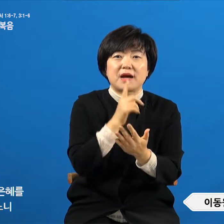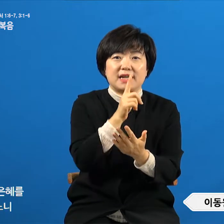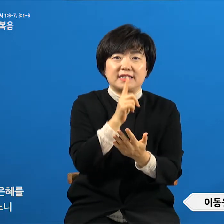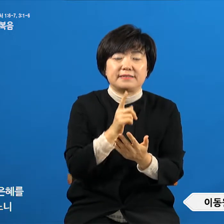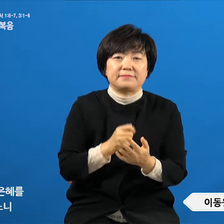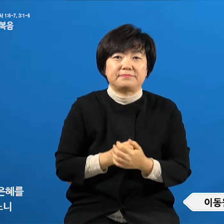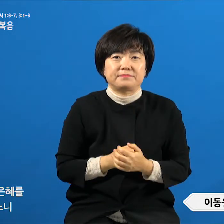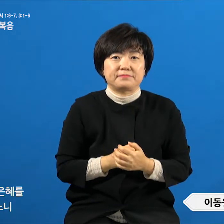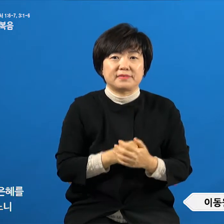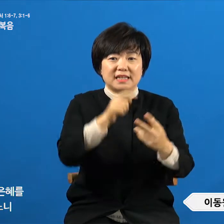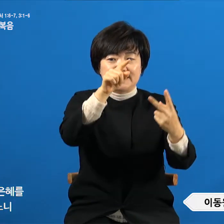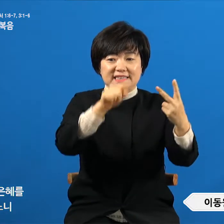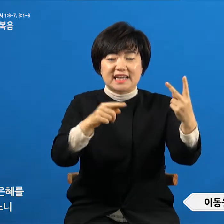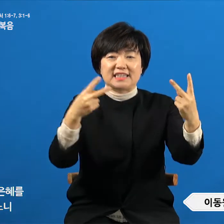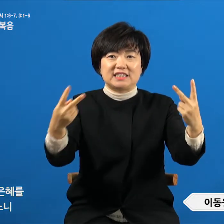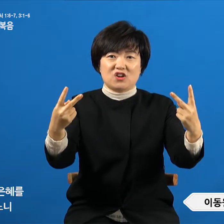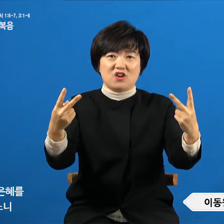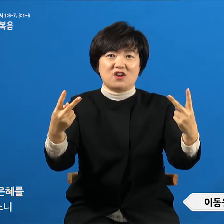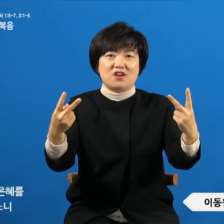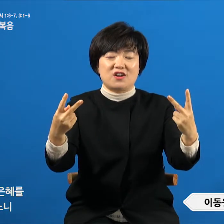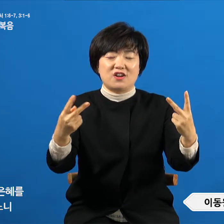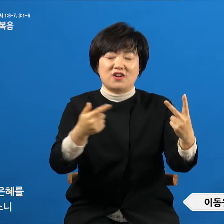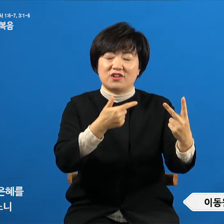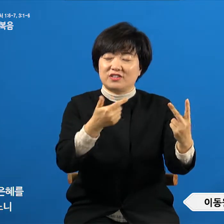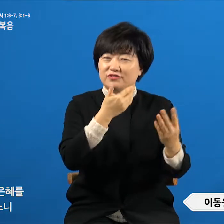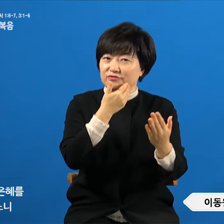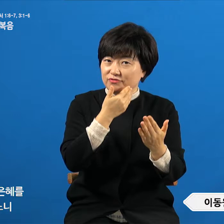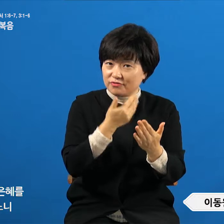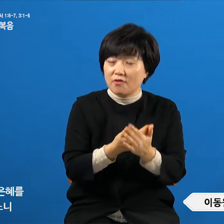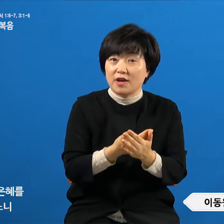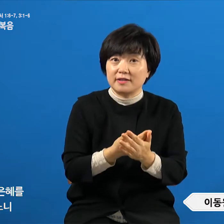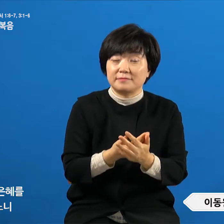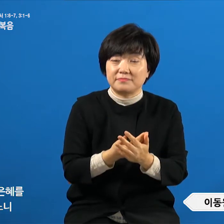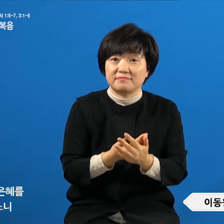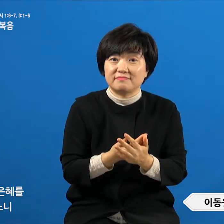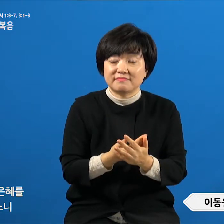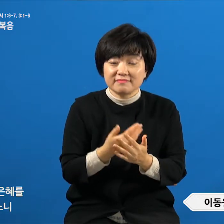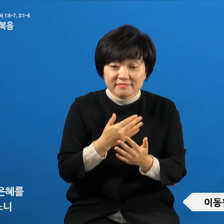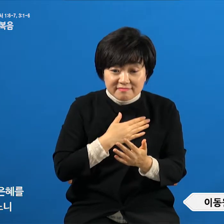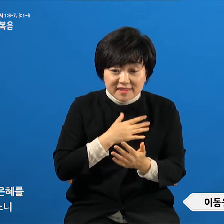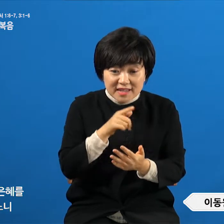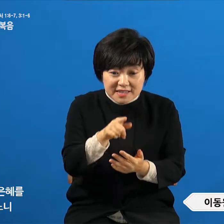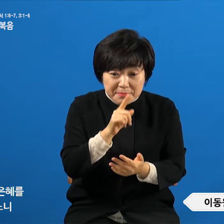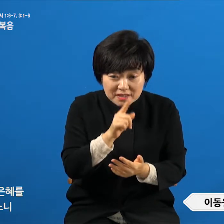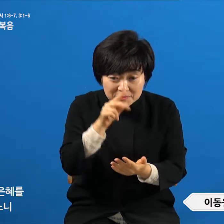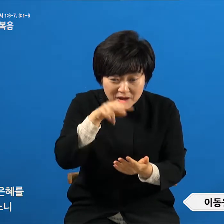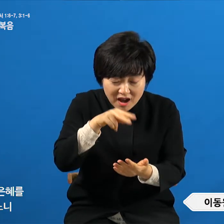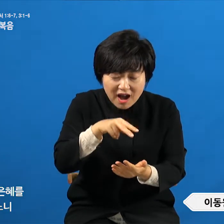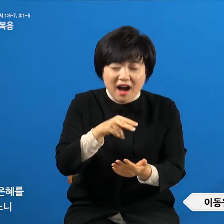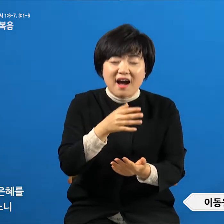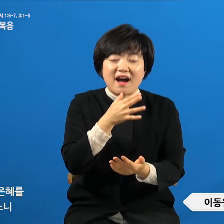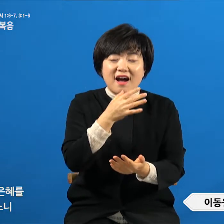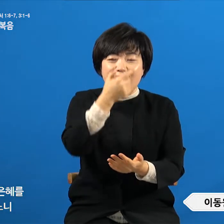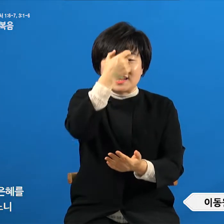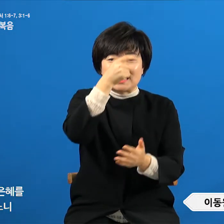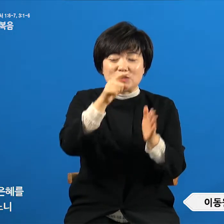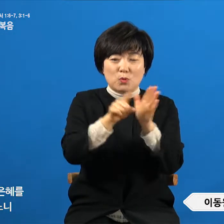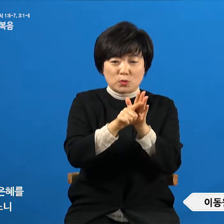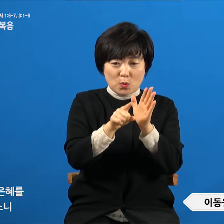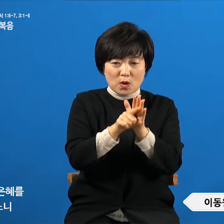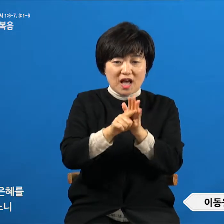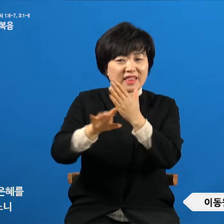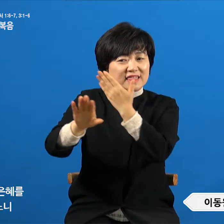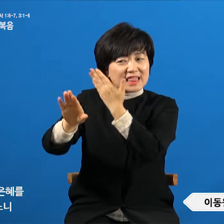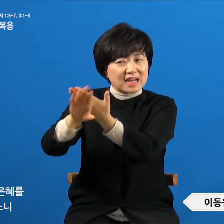21절이에요. 개인적으로 저는 이 구절에 대해서 깊은 의미가 저에게 있습니다. 저는 이 구절을 통해서 비로소 기독교가 다른